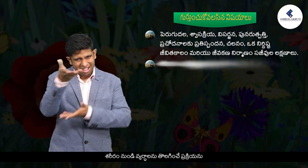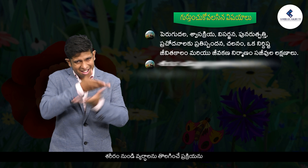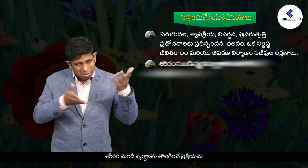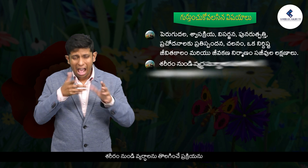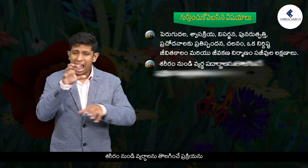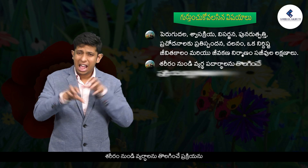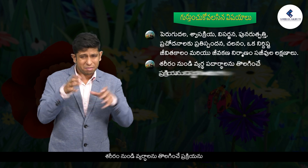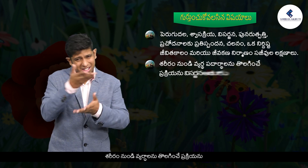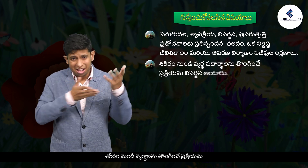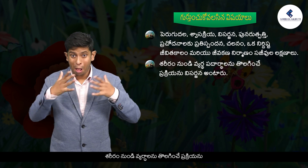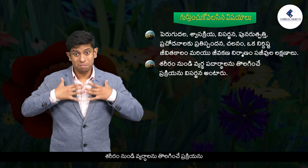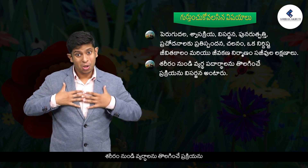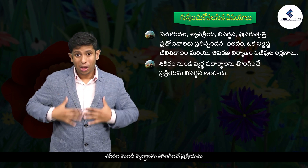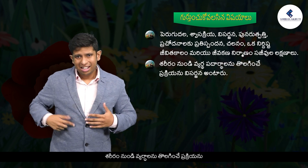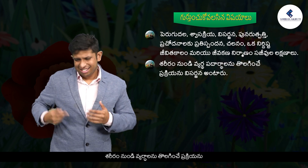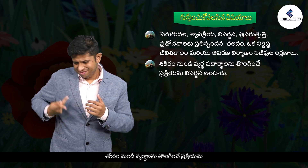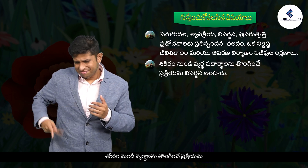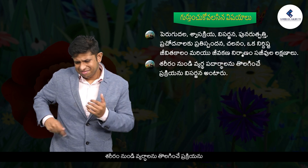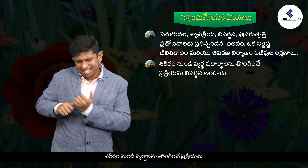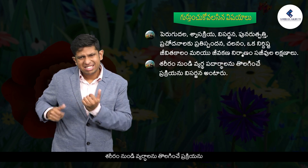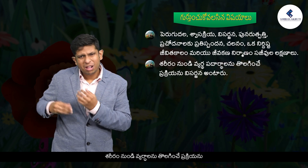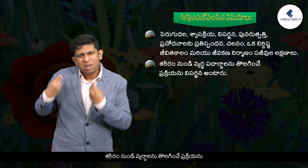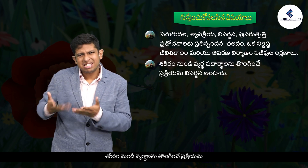శరీరం నుండి వ్యర్థాలను తొలగించే ప్రక్రియను